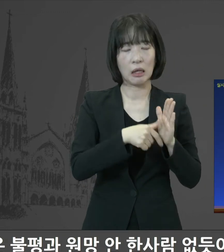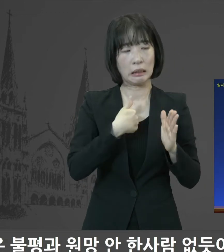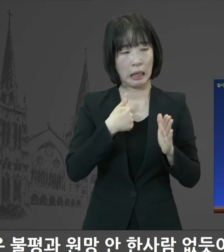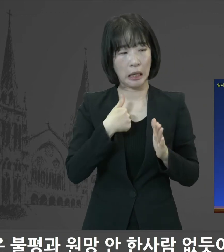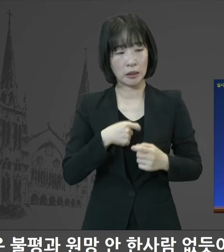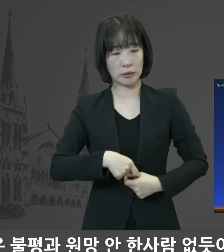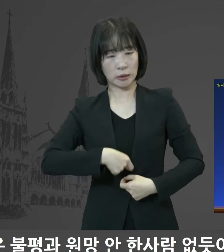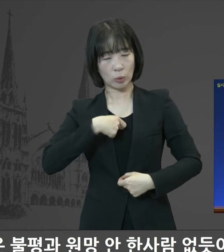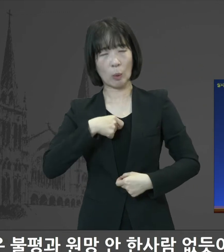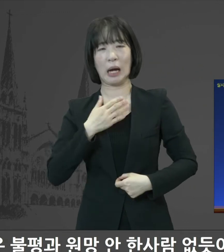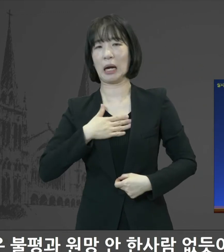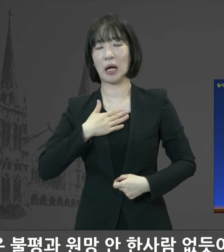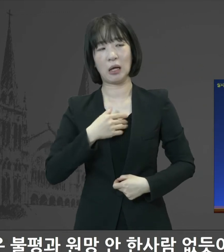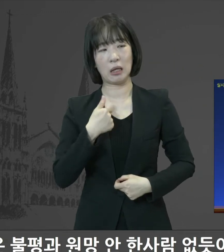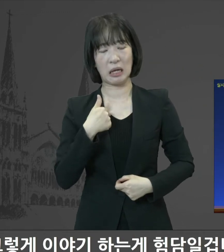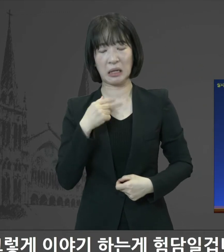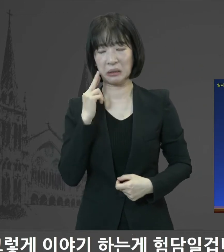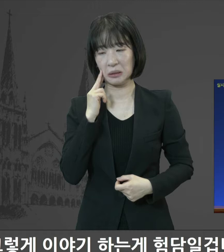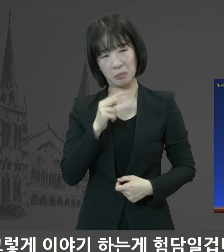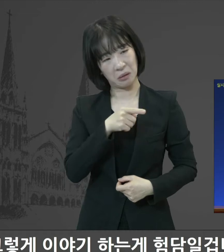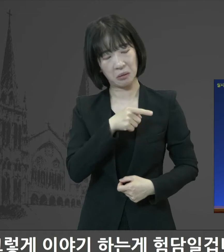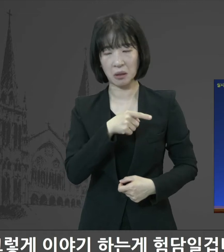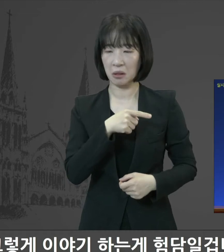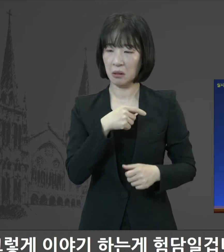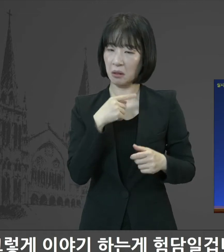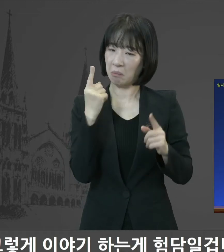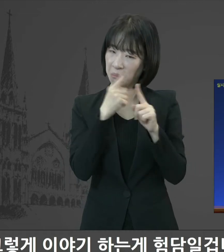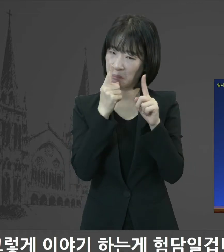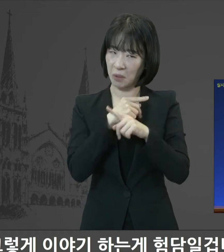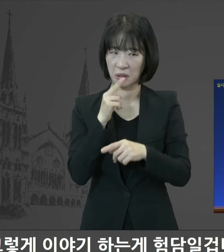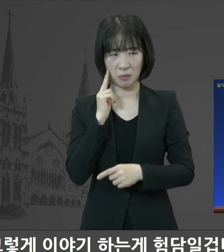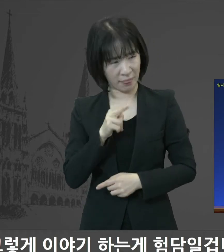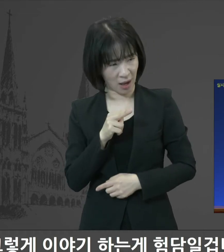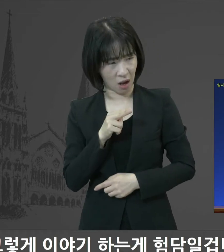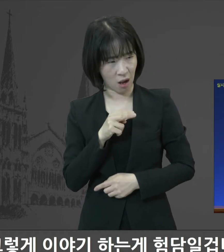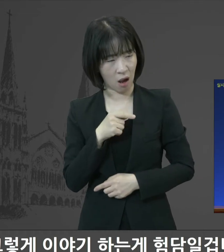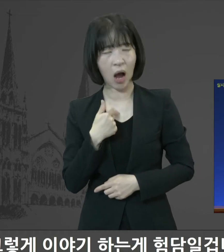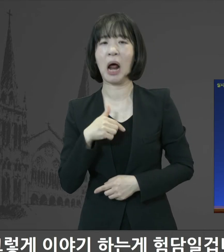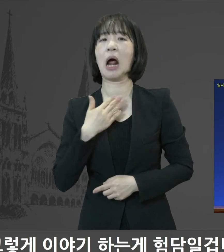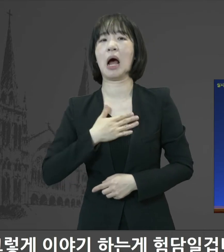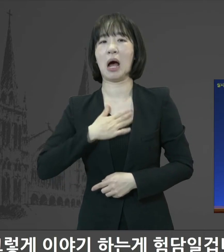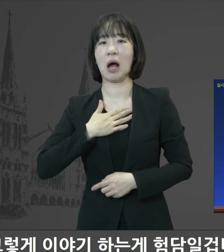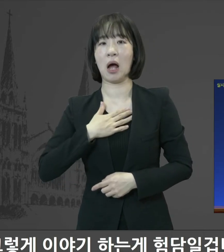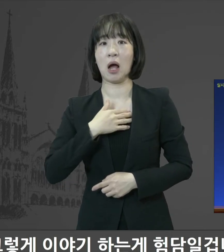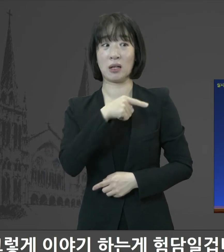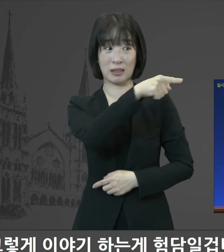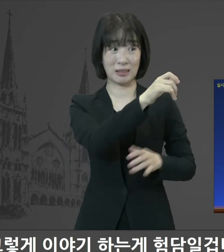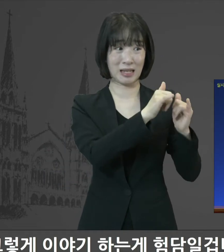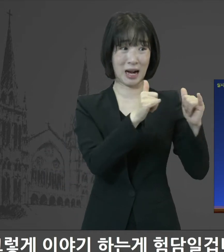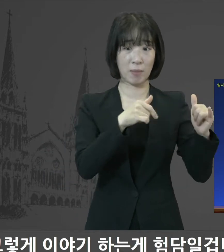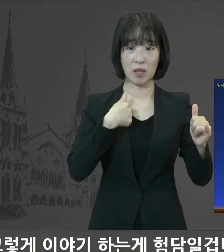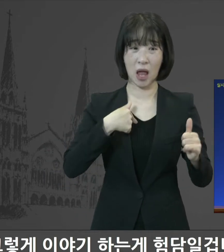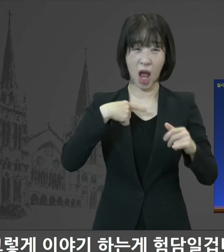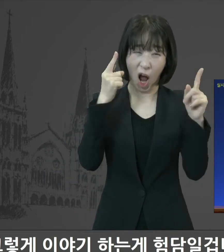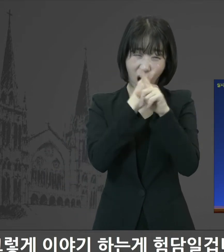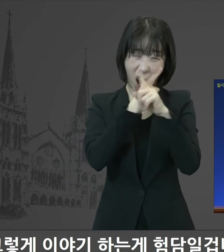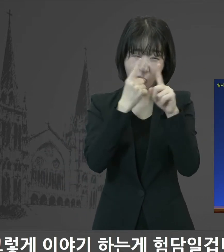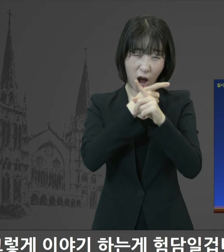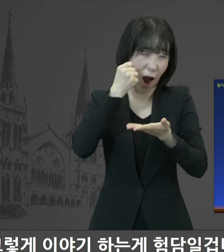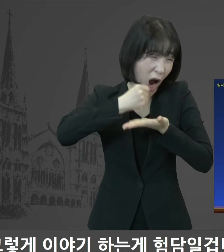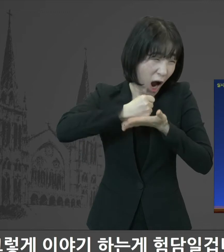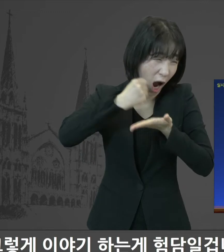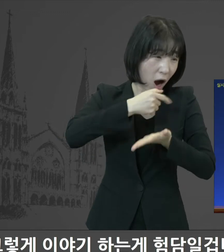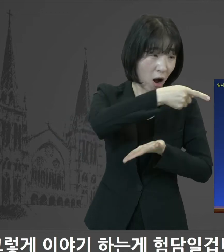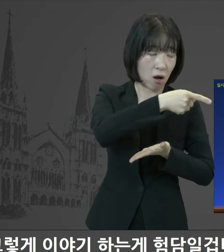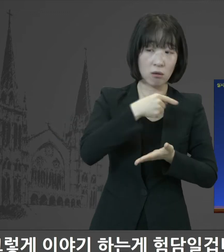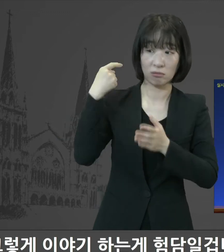알아. 내가 지나치게 험담하고 있다는 거. 근데 그걸 그 사람이 들었어. 그러면 들은 사람이 얼마나